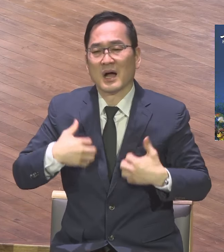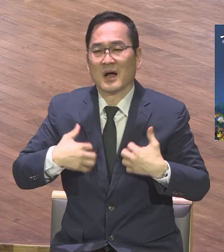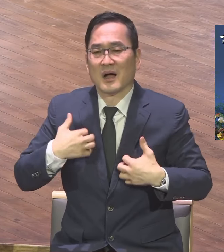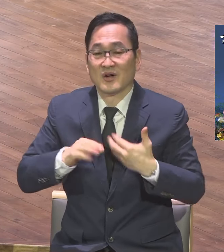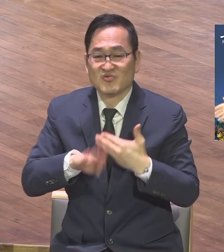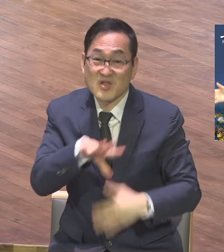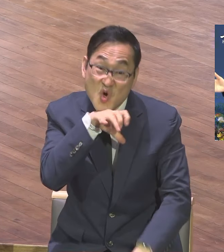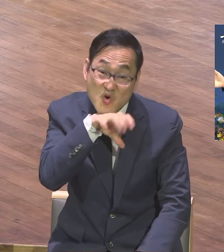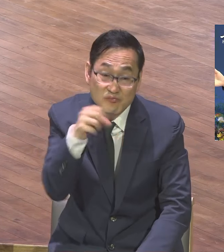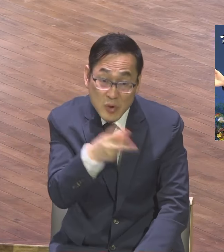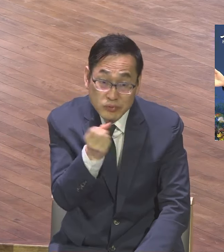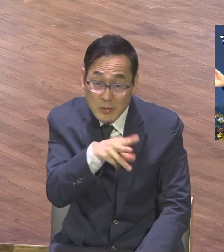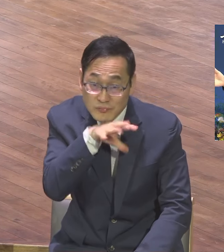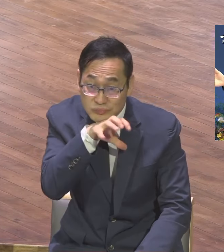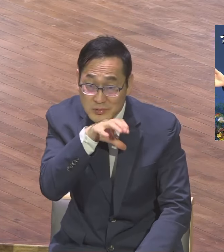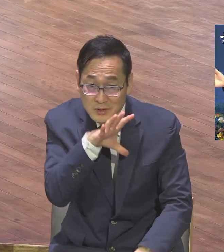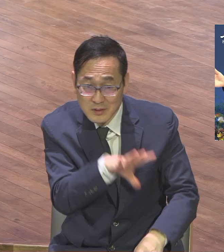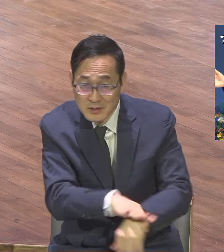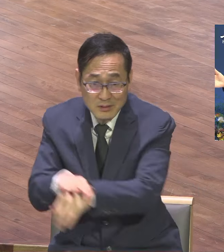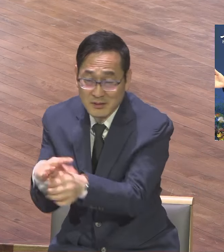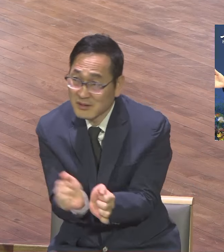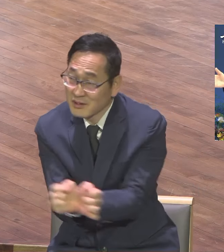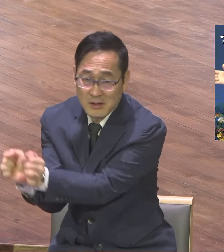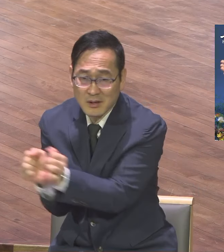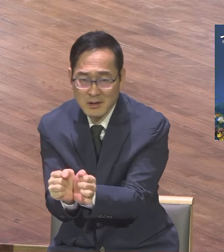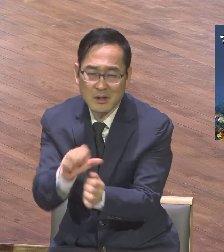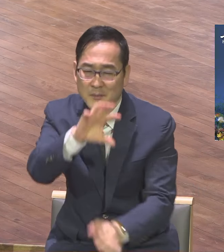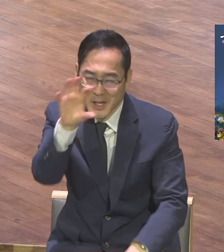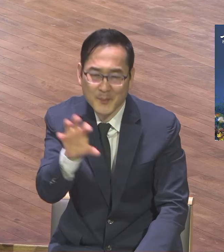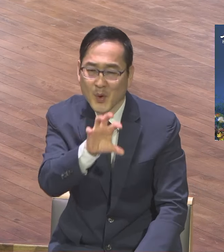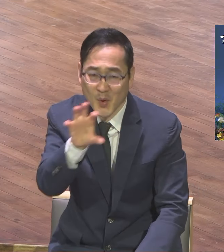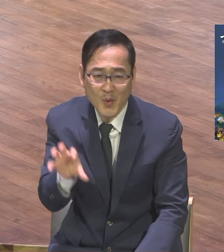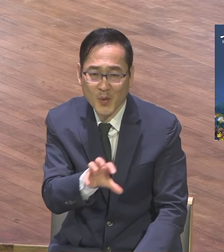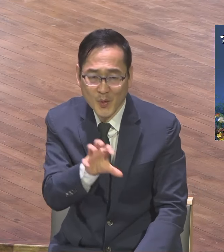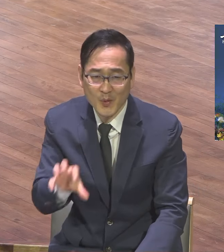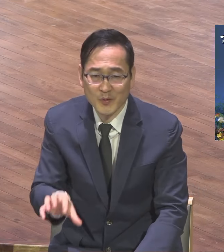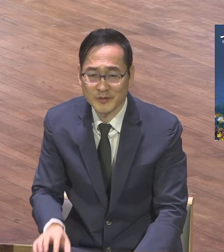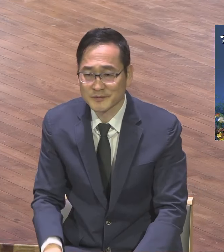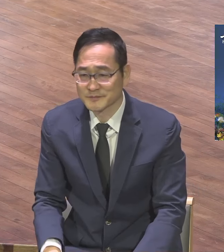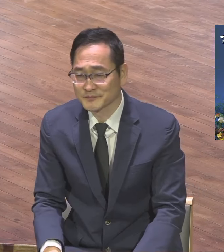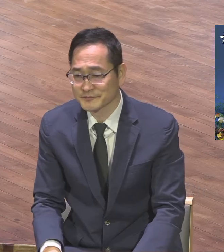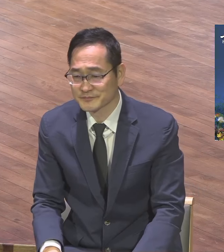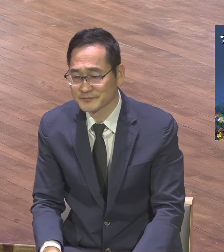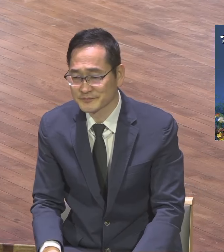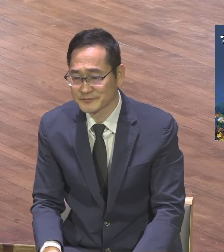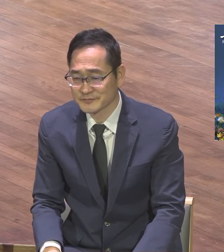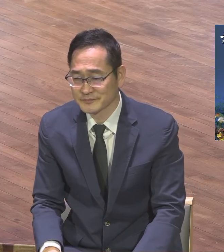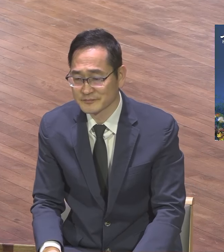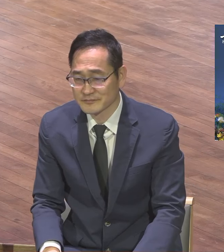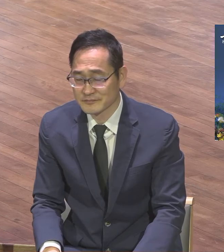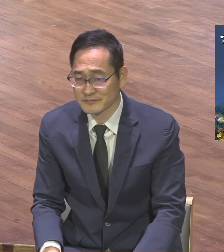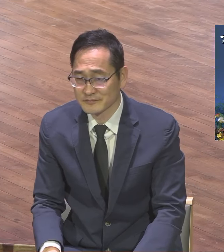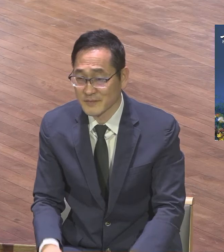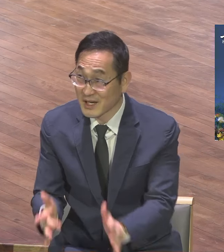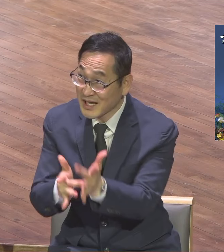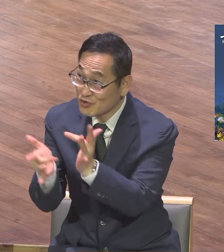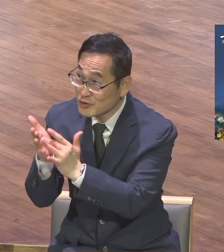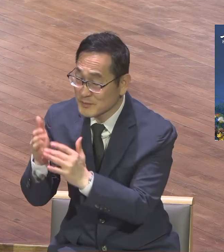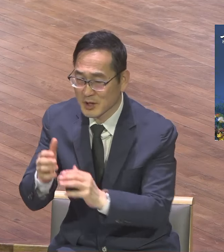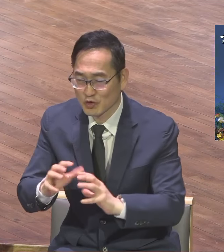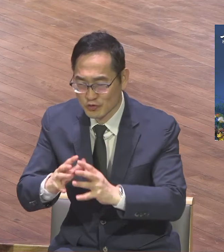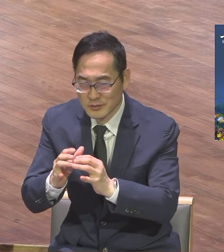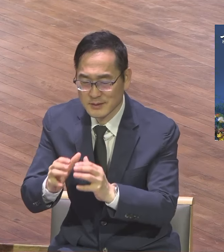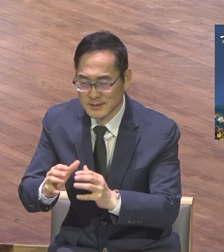예수님이 오게 만든 그 나라 이스라엘 인류를 구원하라고 보낸 예수님을 죽여버리고